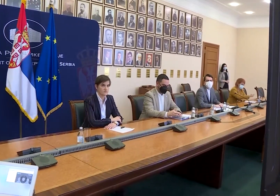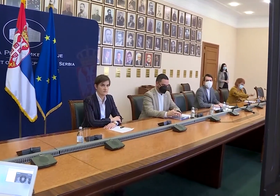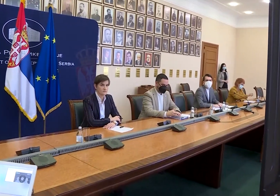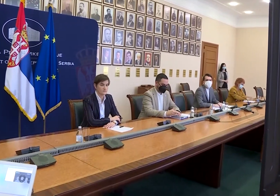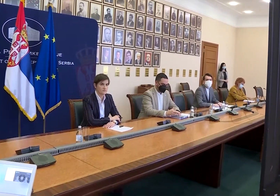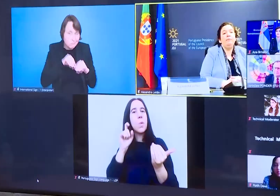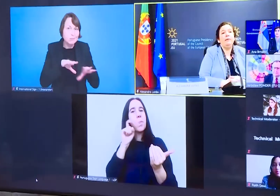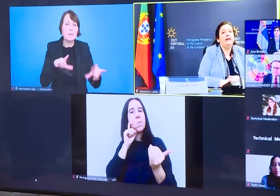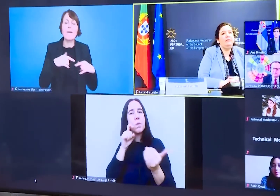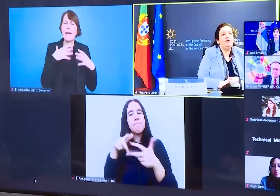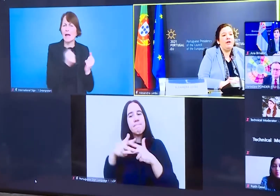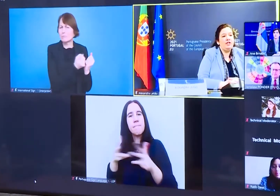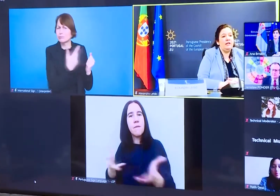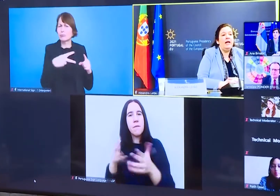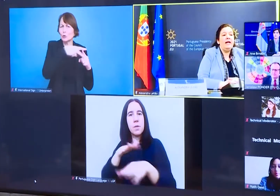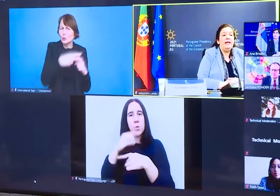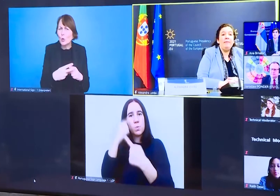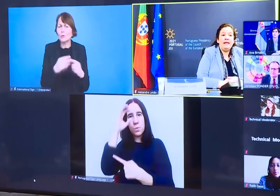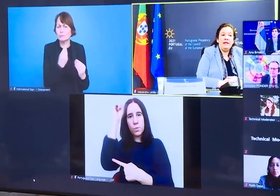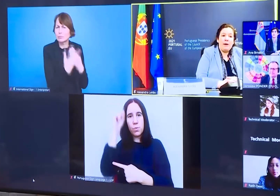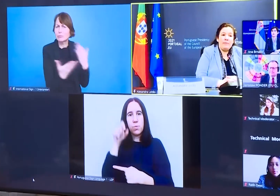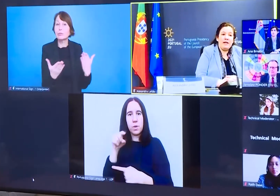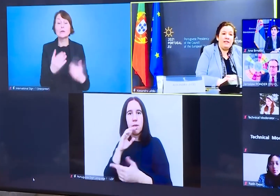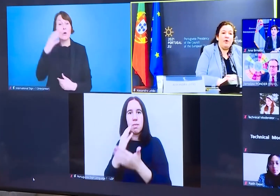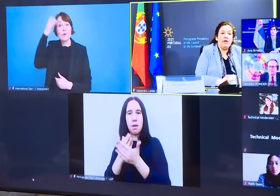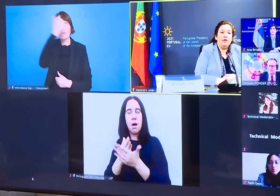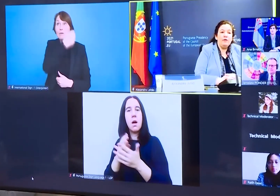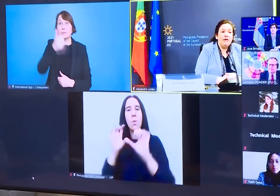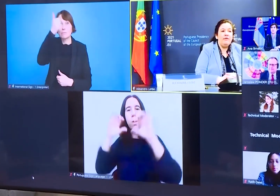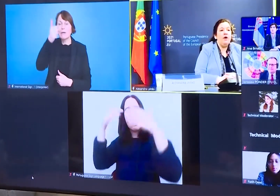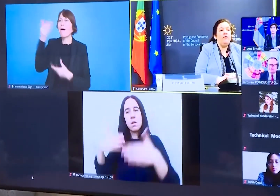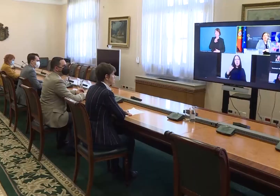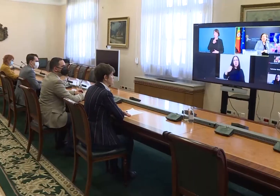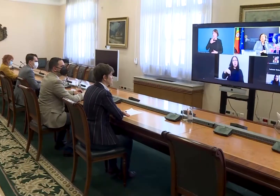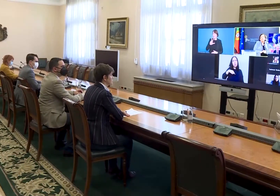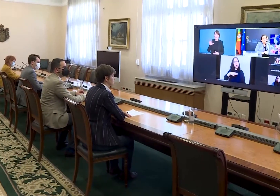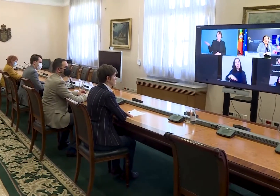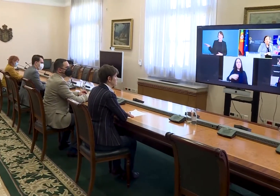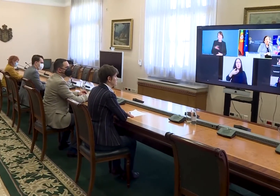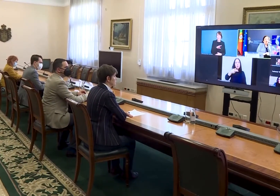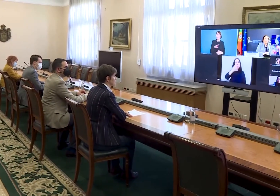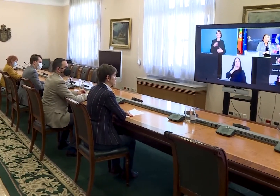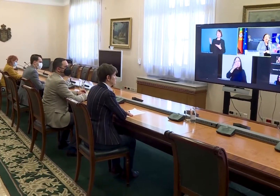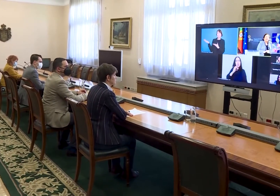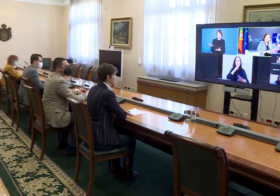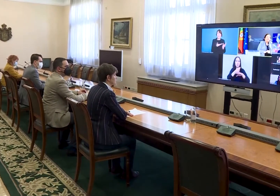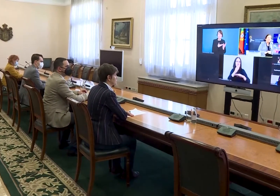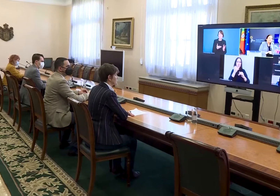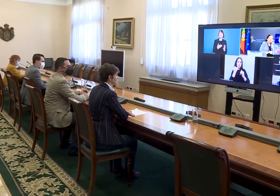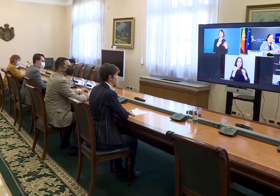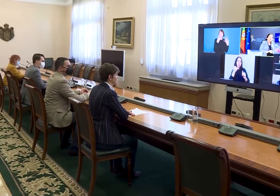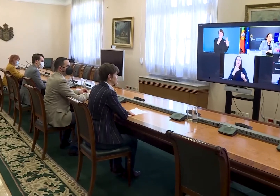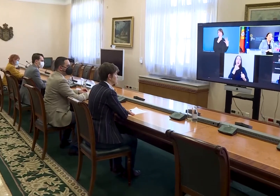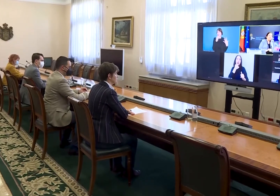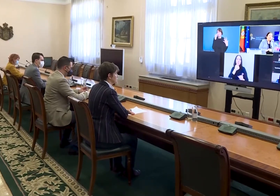Evropskom savetu obratio je su se i Evropska komesarka za ravnopravnost Helena Dali, Portugalska ministarka za modernizaciju